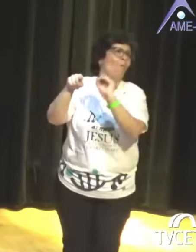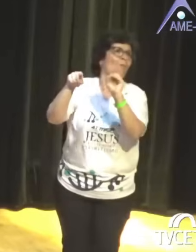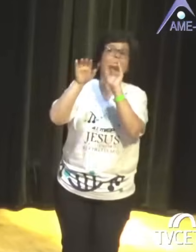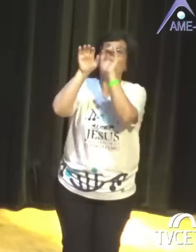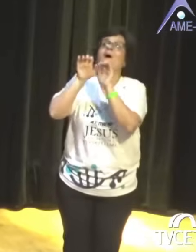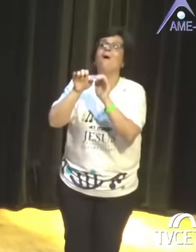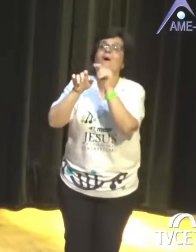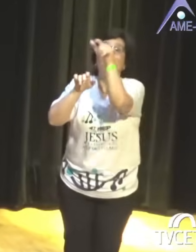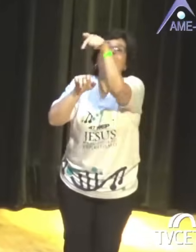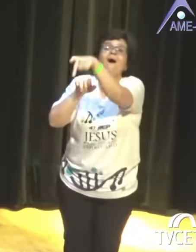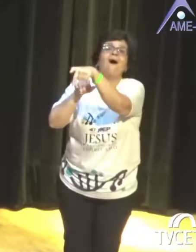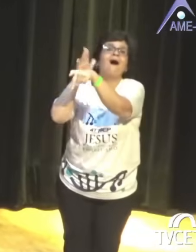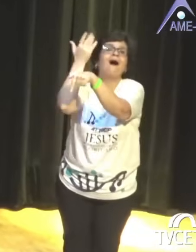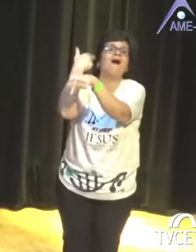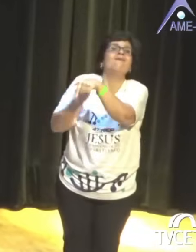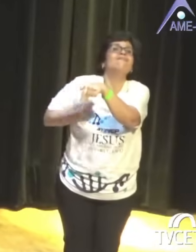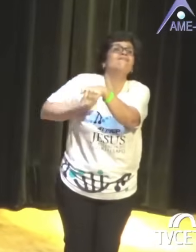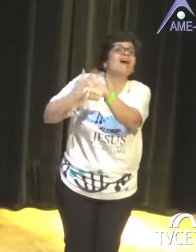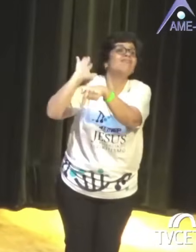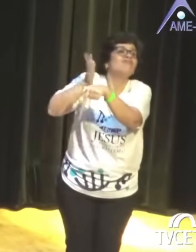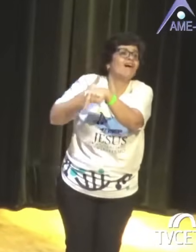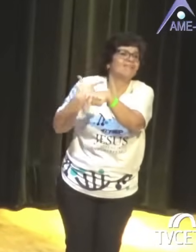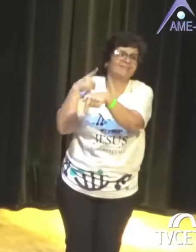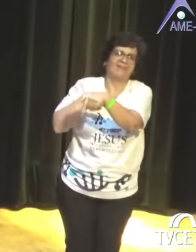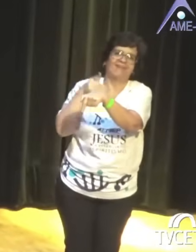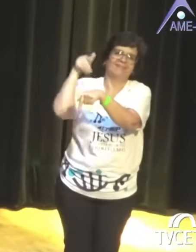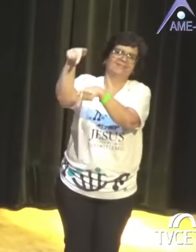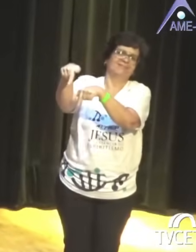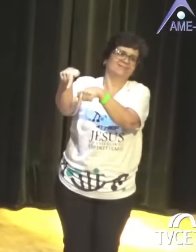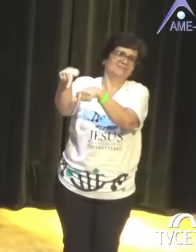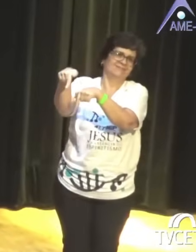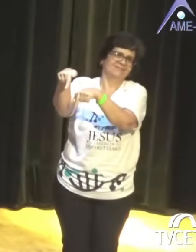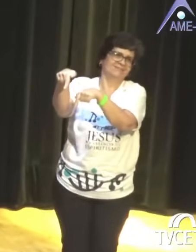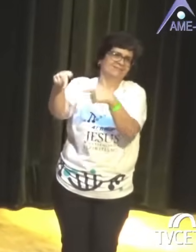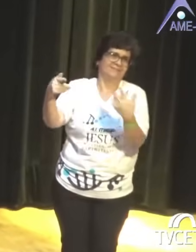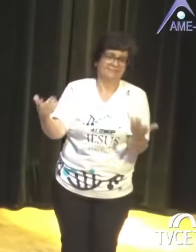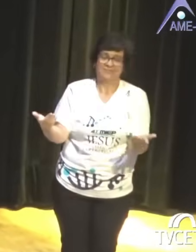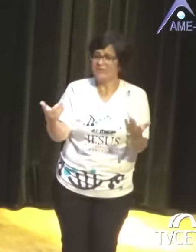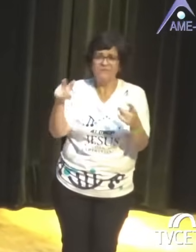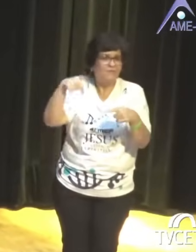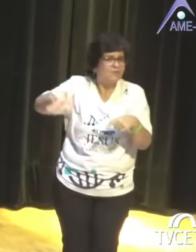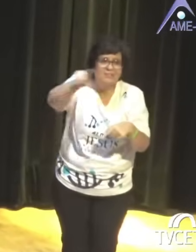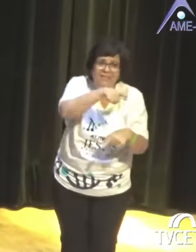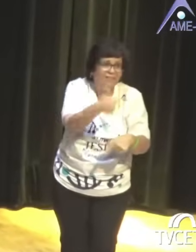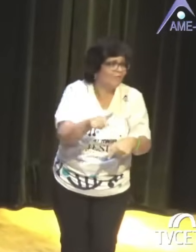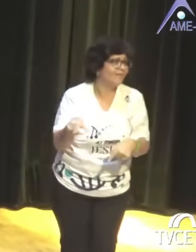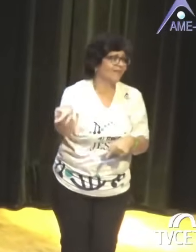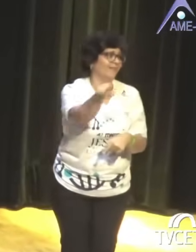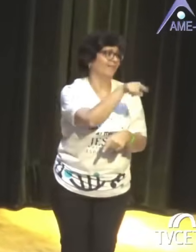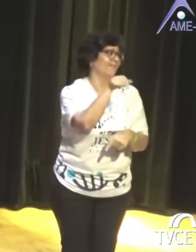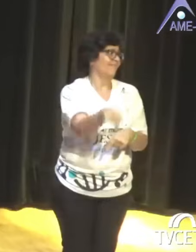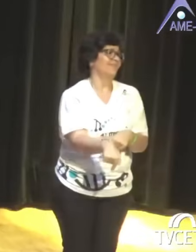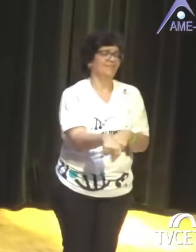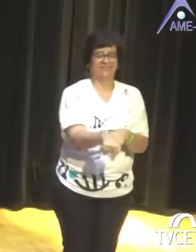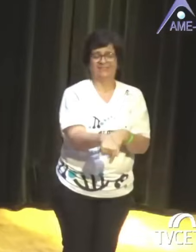amigo se você soubesse você estava lá você não tava